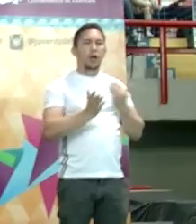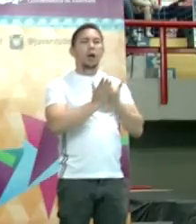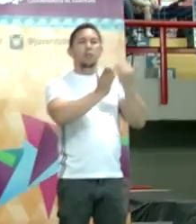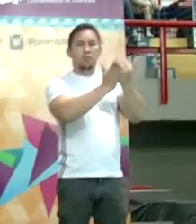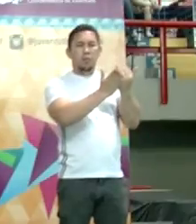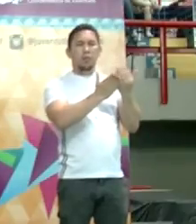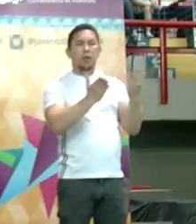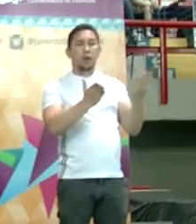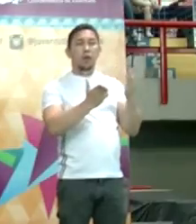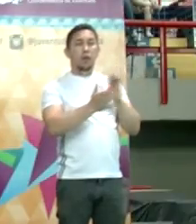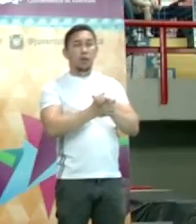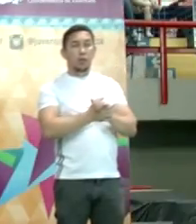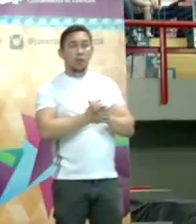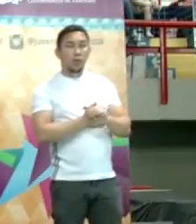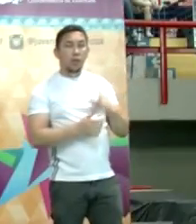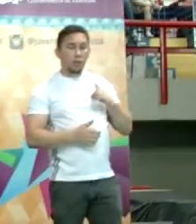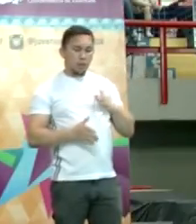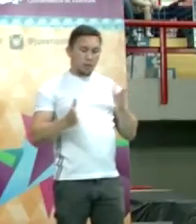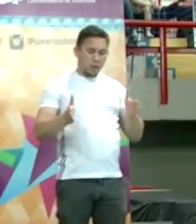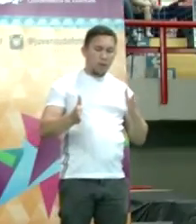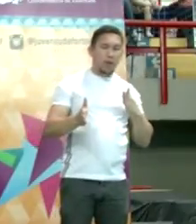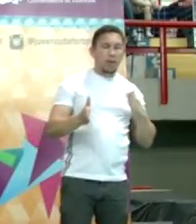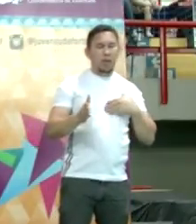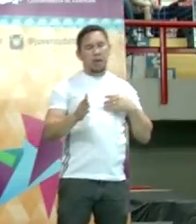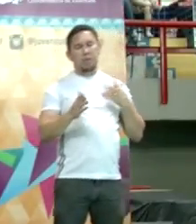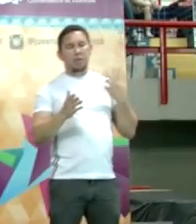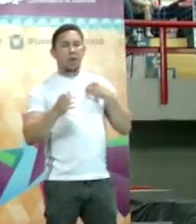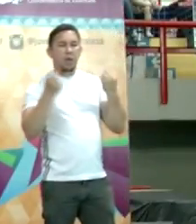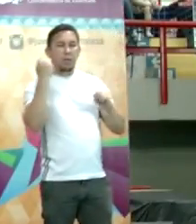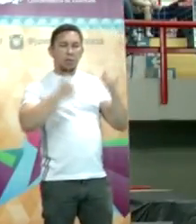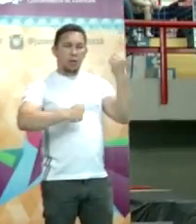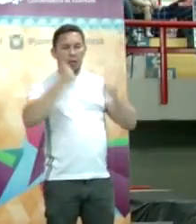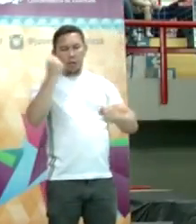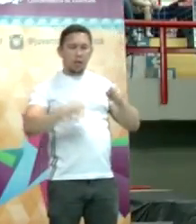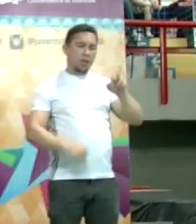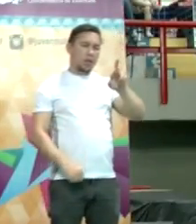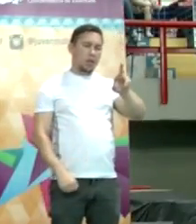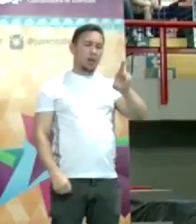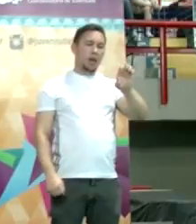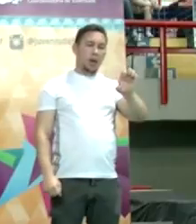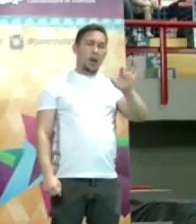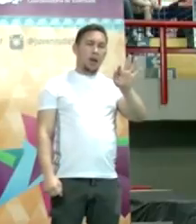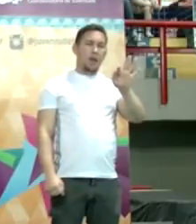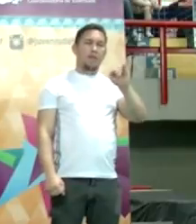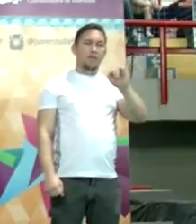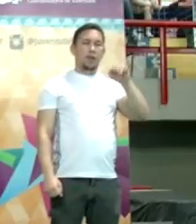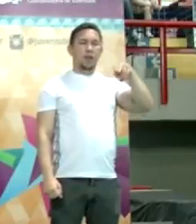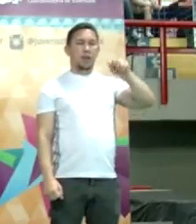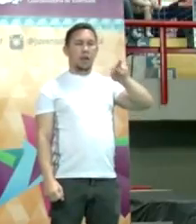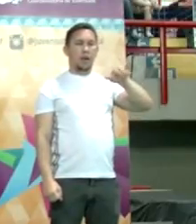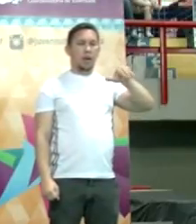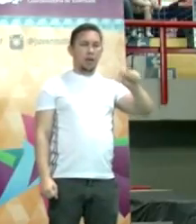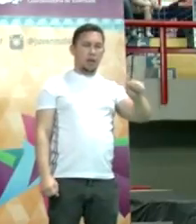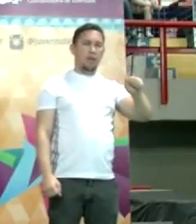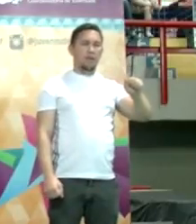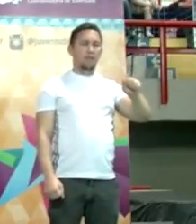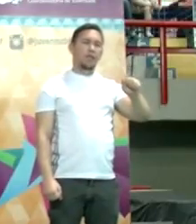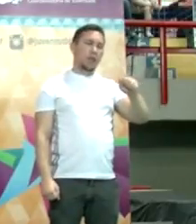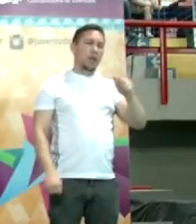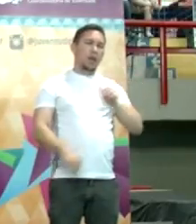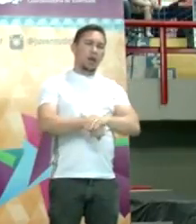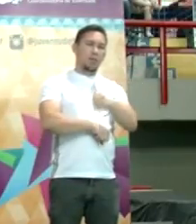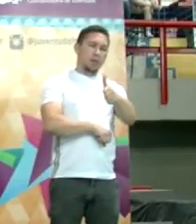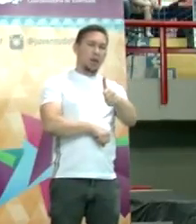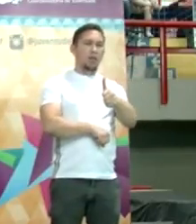que você fazer refinarias aumenta o seu lucro do que vender o petróleo cru, como